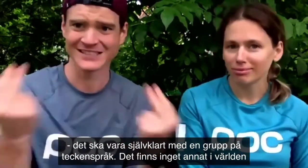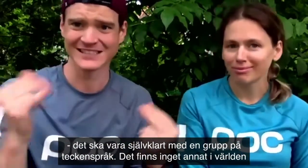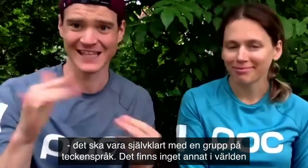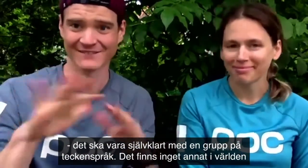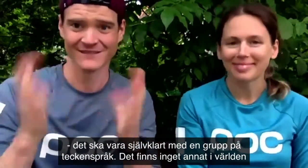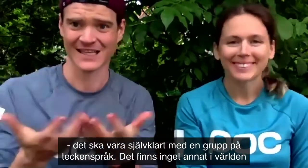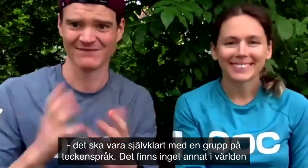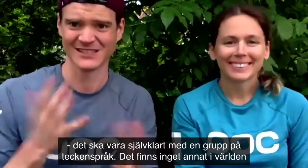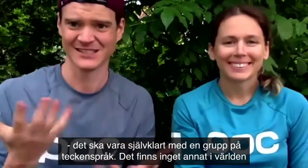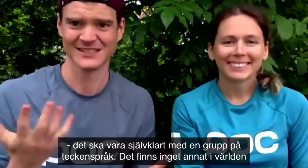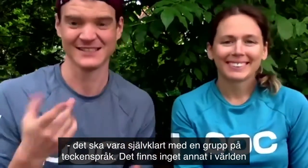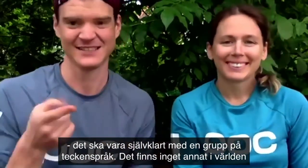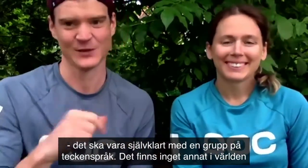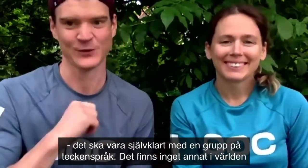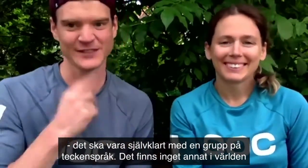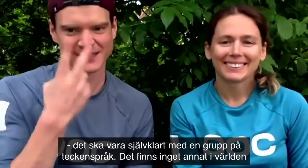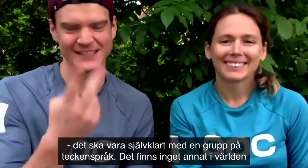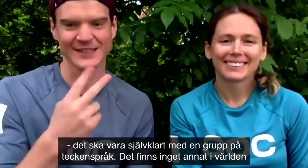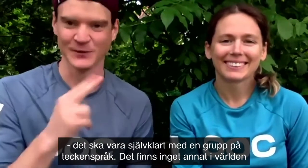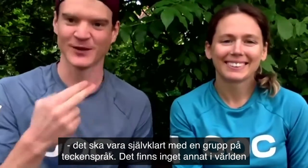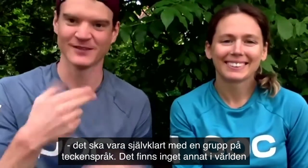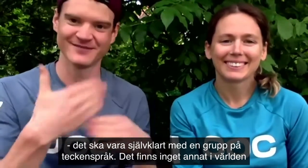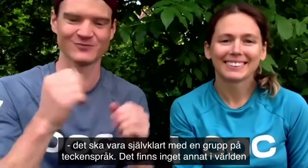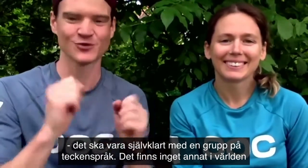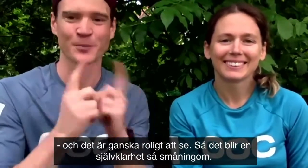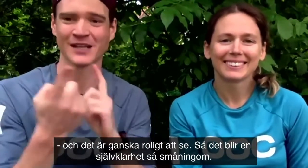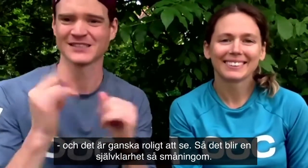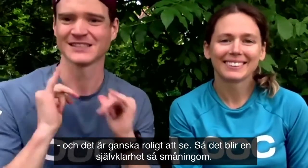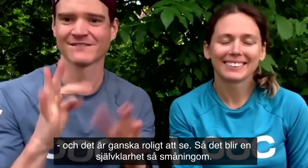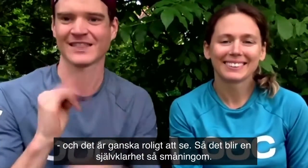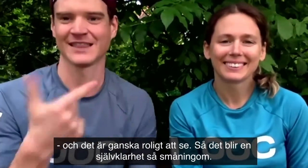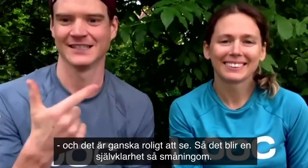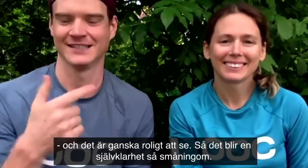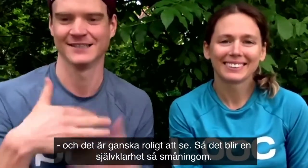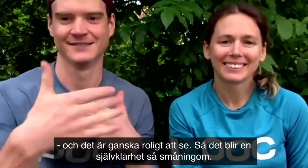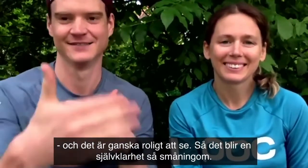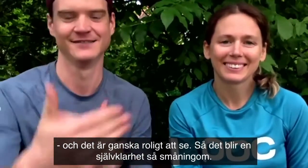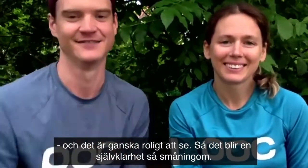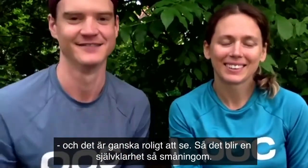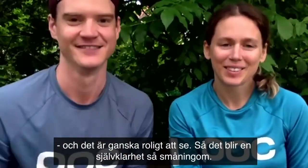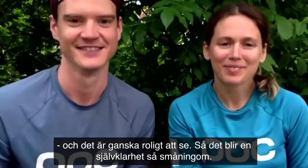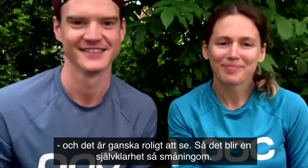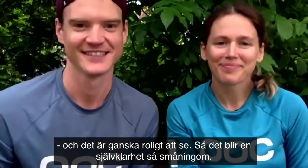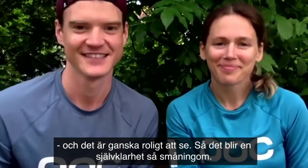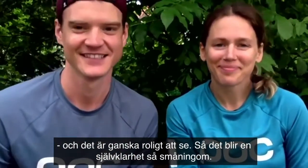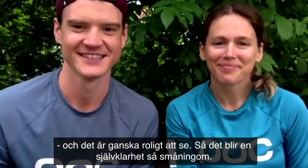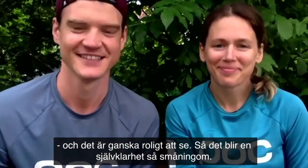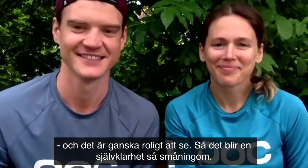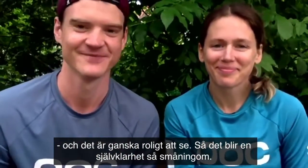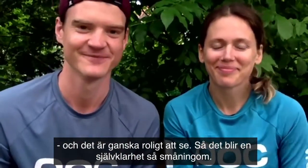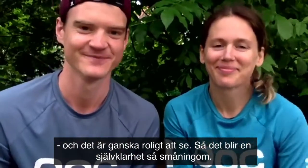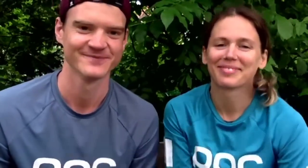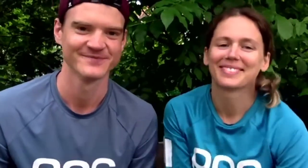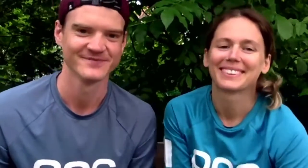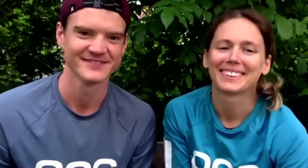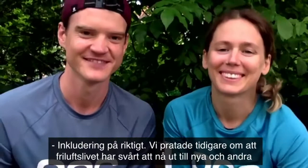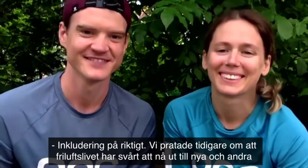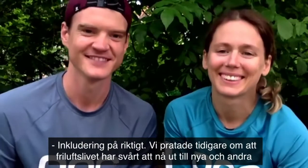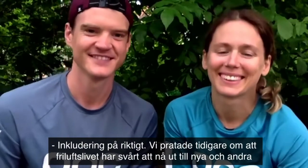att man ska ha en grupp på teckenspråk. Det finns inget annat i världen och det är ganska roligt att se. Så det blir en självklarhet så småningom. Mm. Inkludering